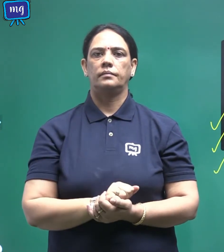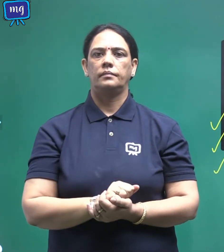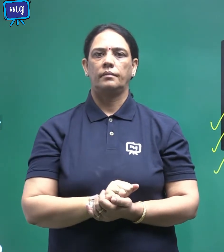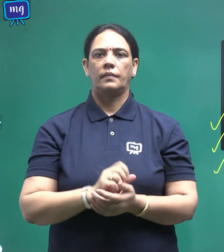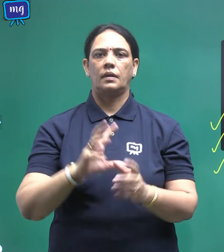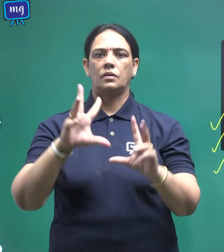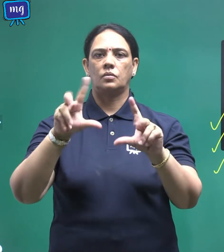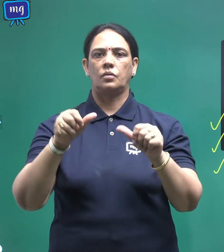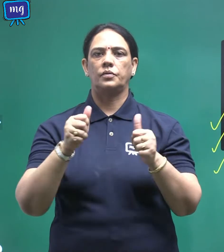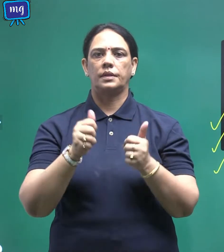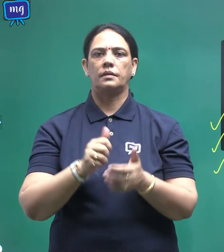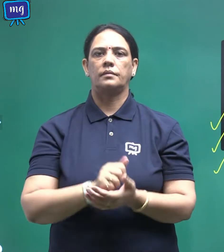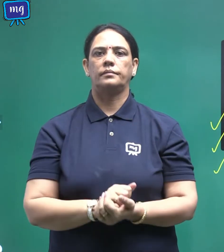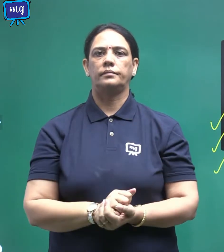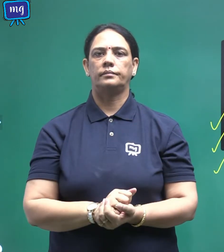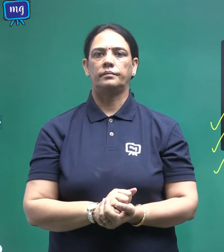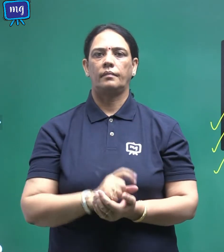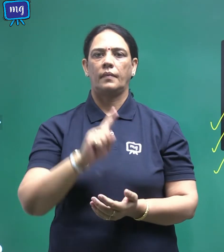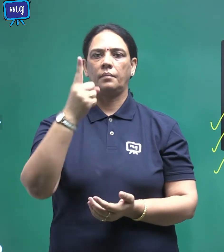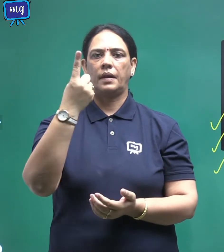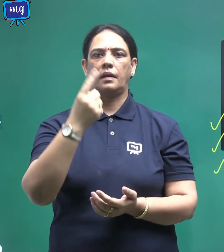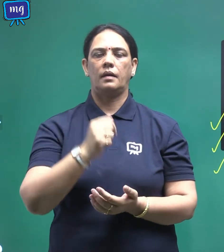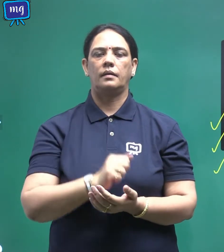हल, पहला